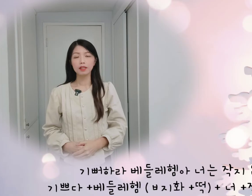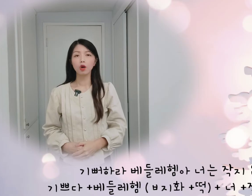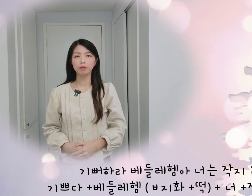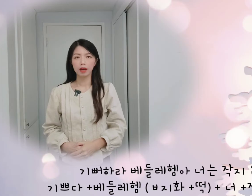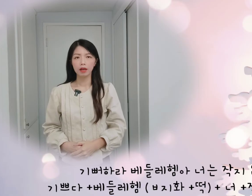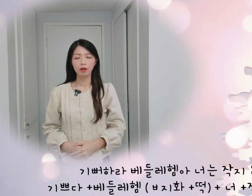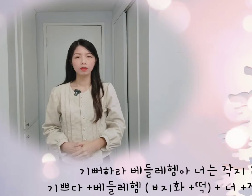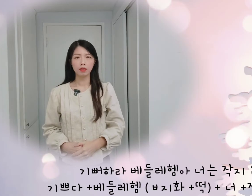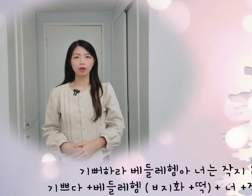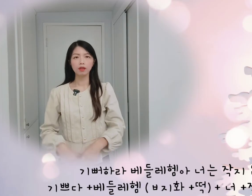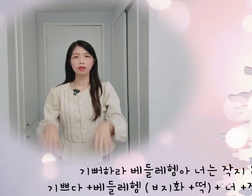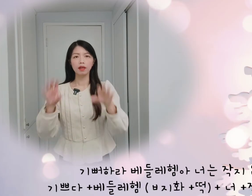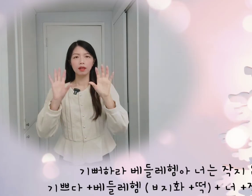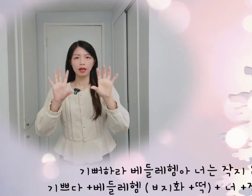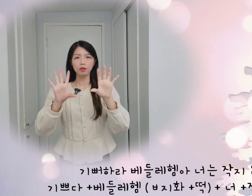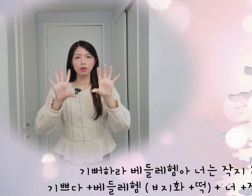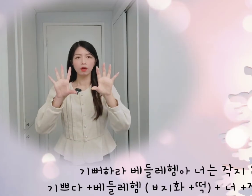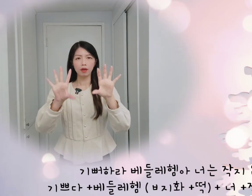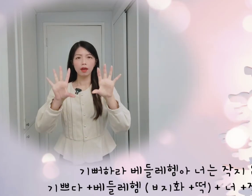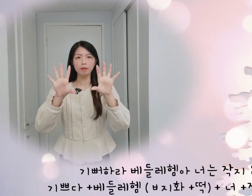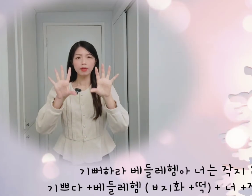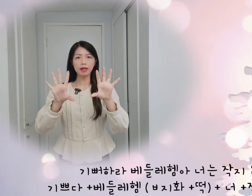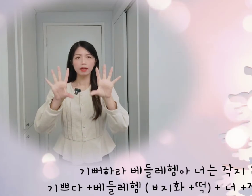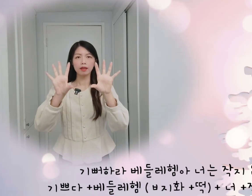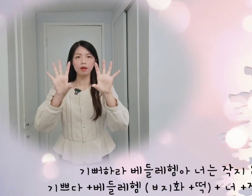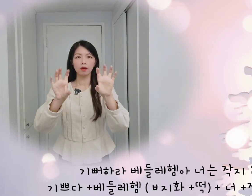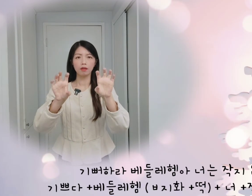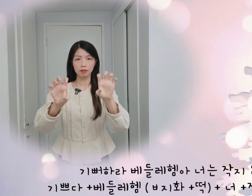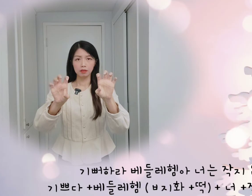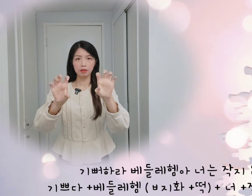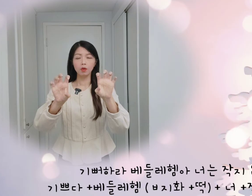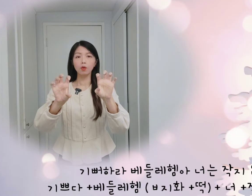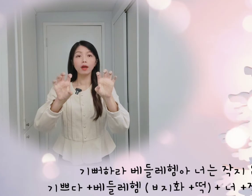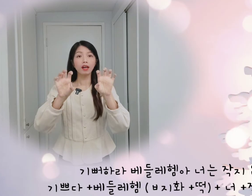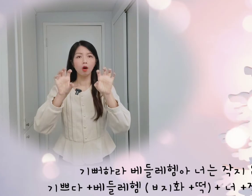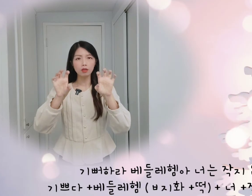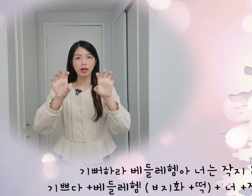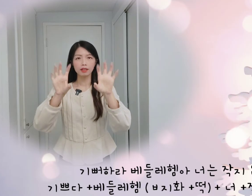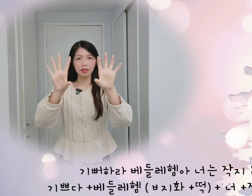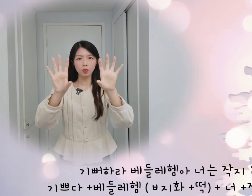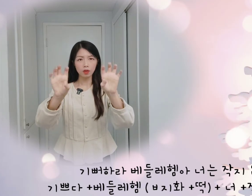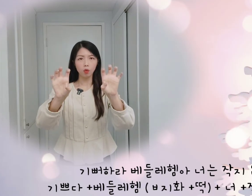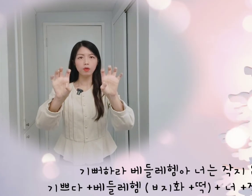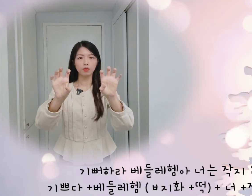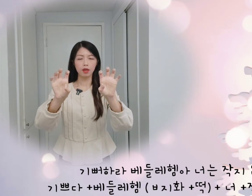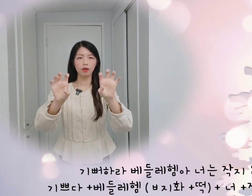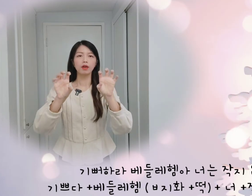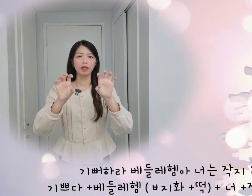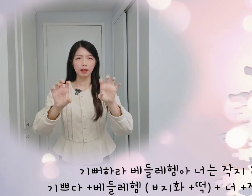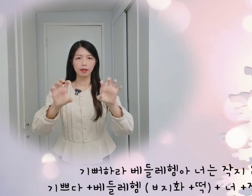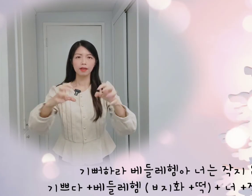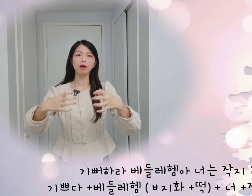기쁘다, 즐겁다 이런 뜻의 수어는 양손을 이렇게 핀 상태에서 호랑이가 어흥하듯이 손을 이렇게 오므려